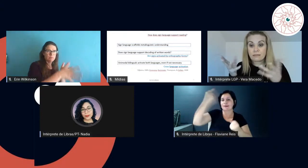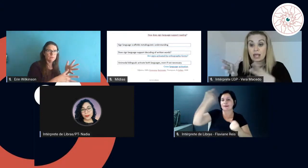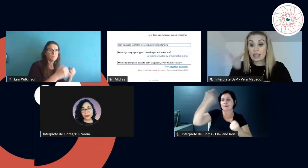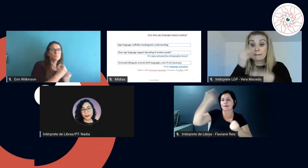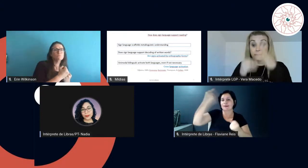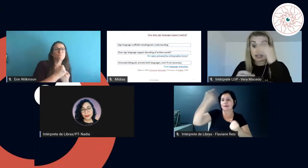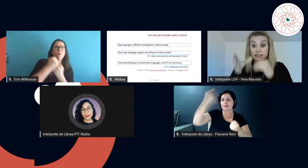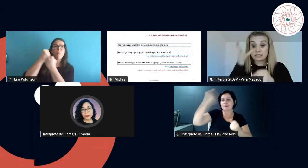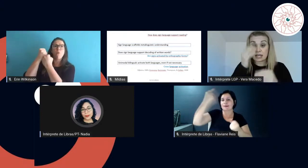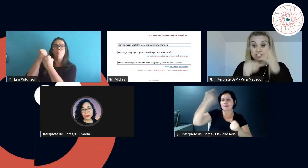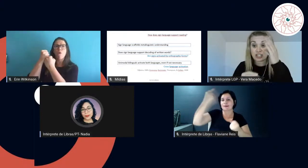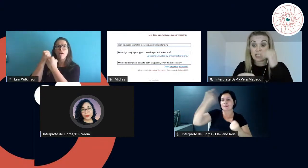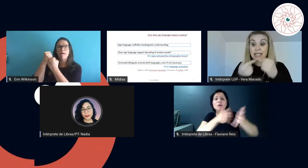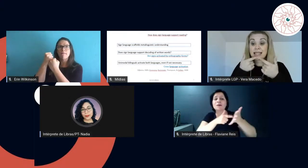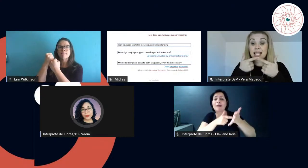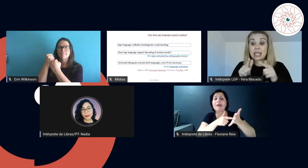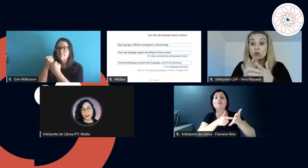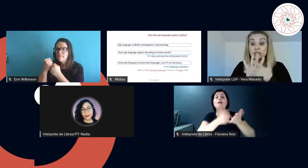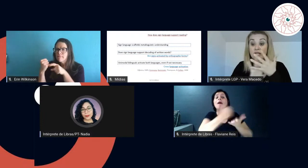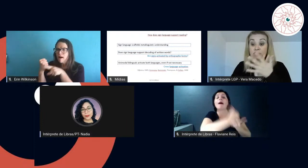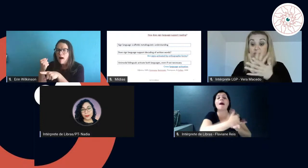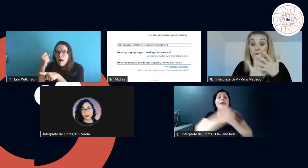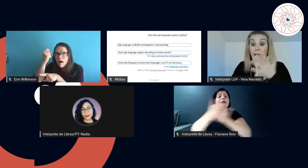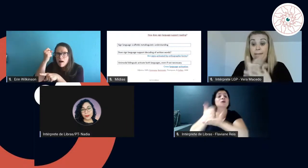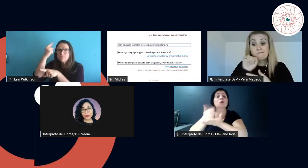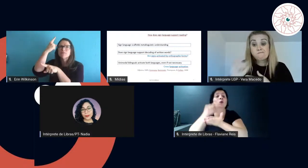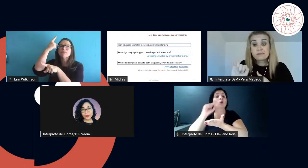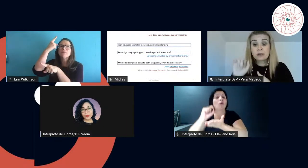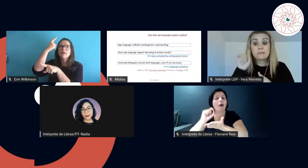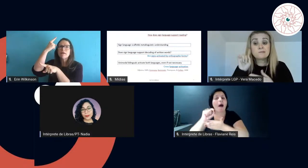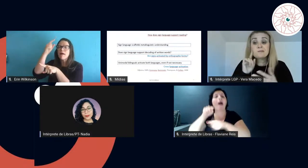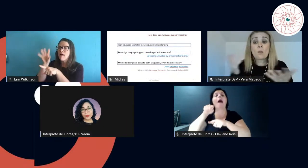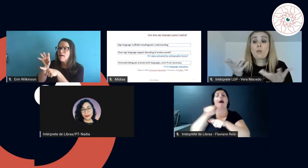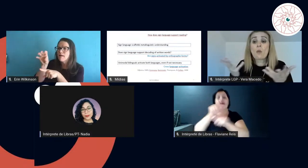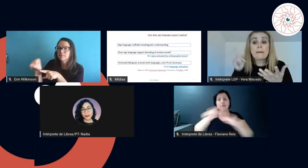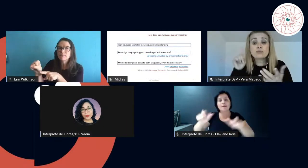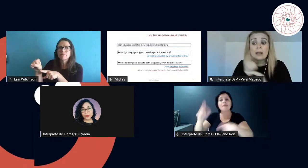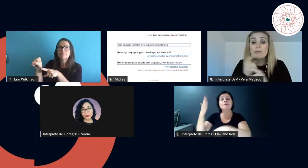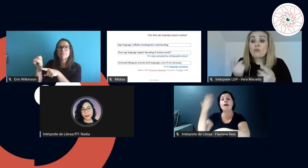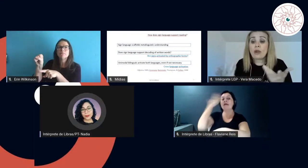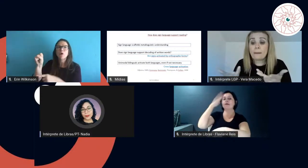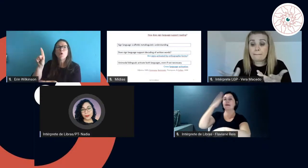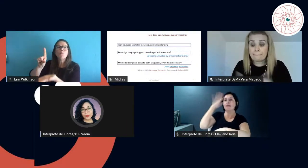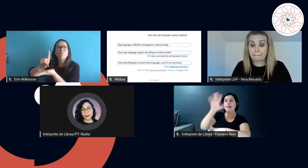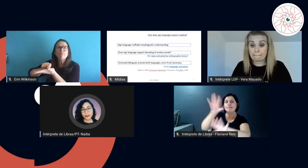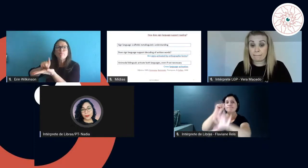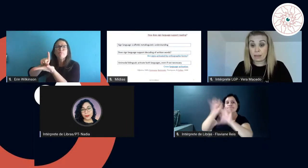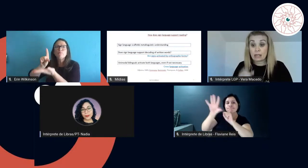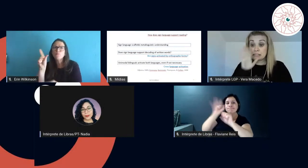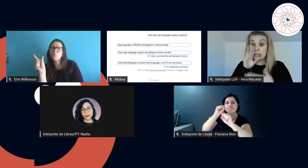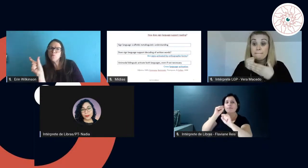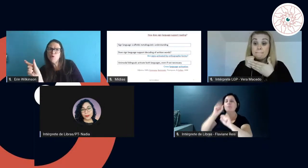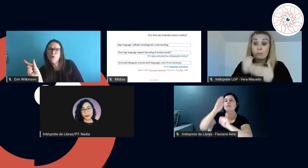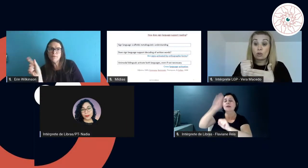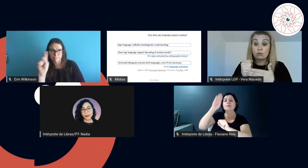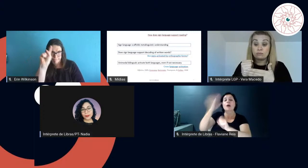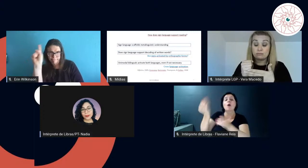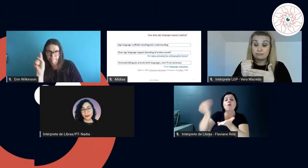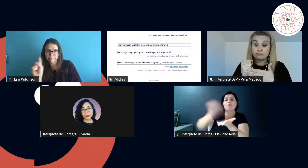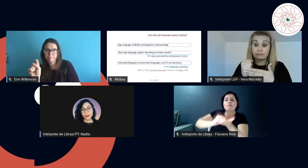aprendizagem eh da língua de sinais para esses sujeitos com o